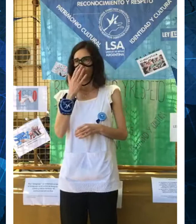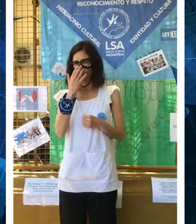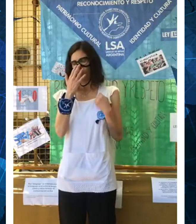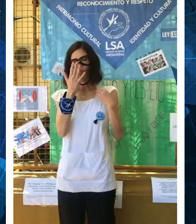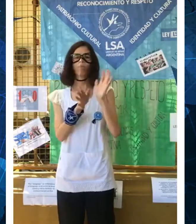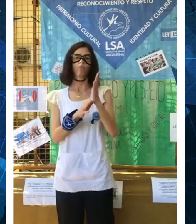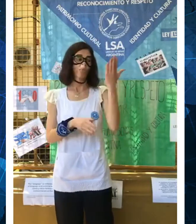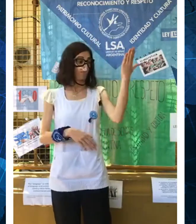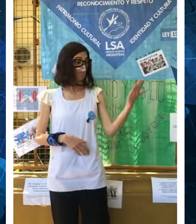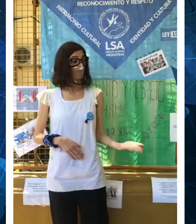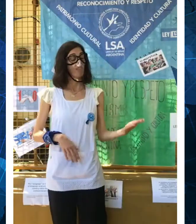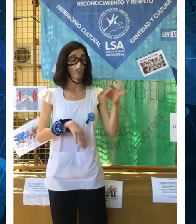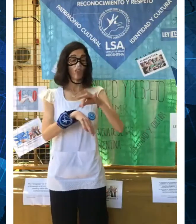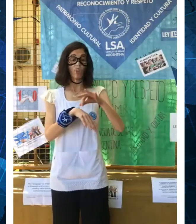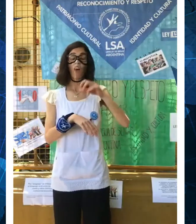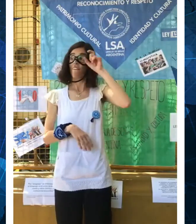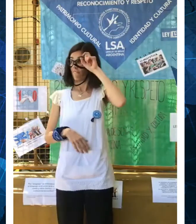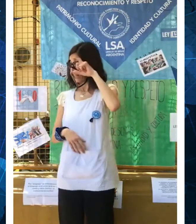Quiero dejar una reflexión.